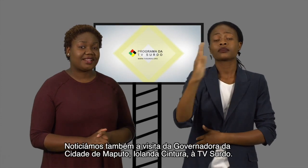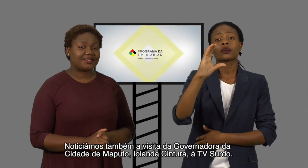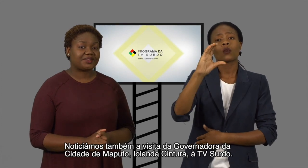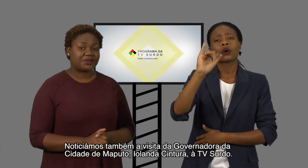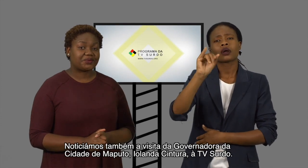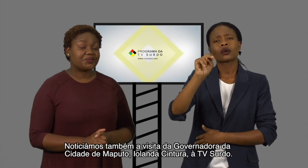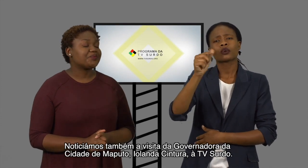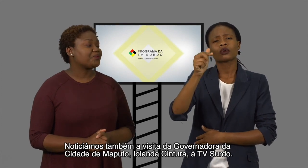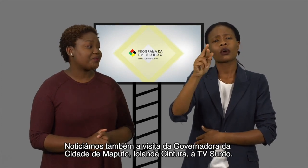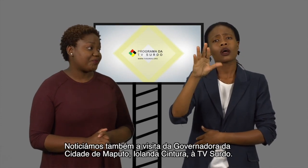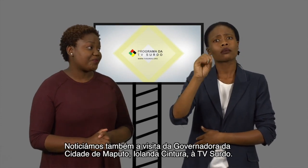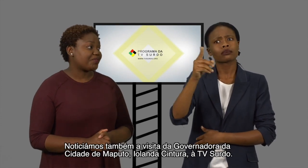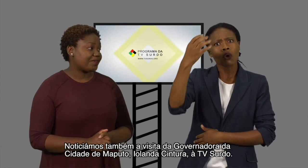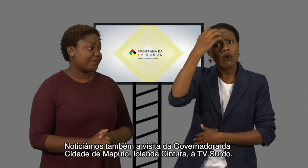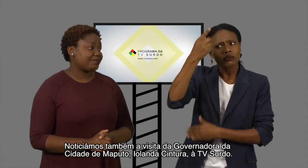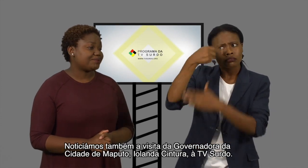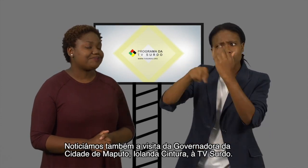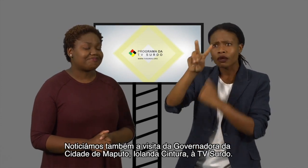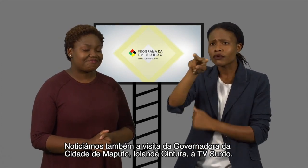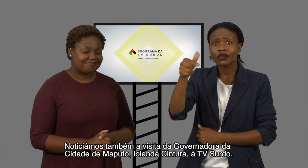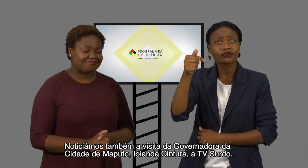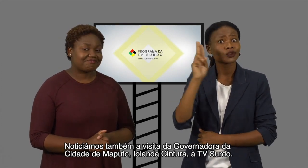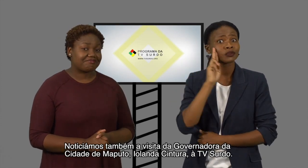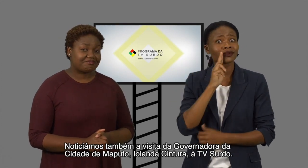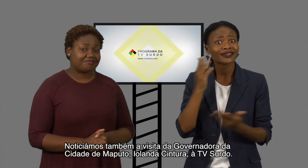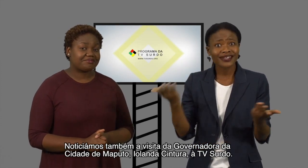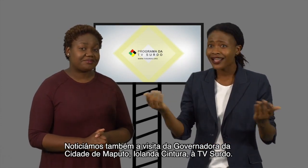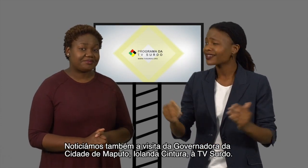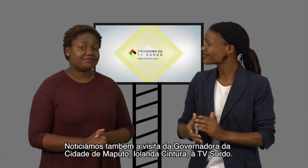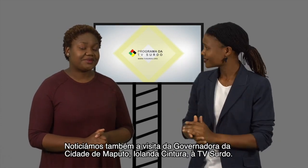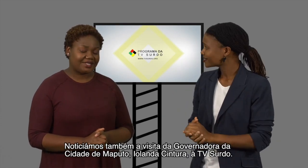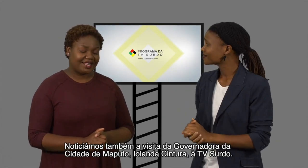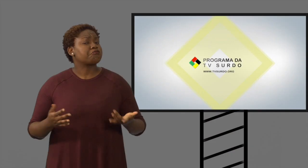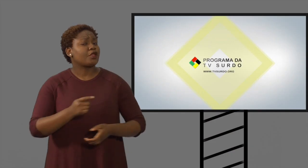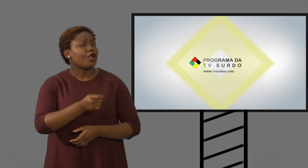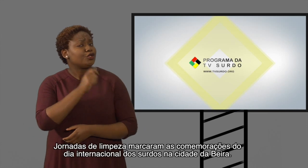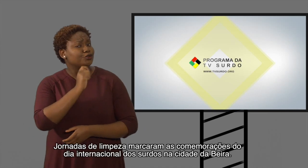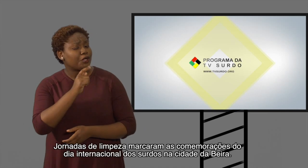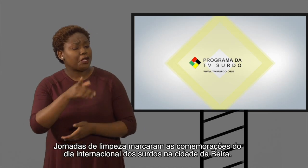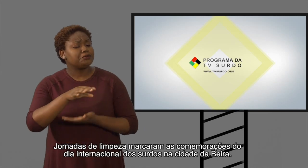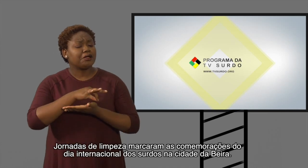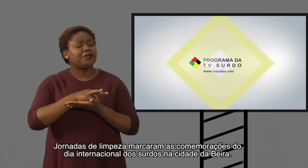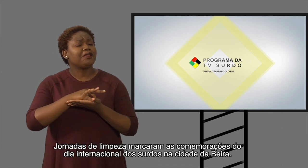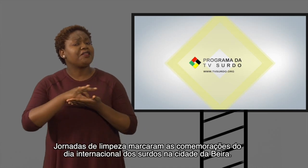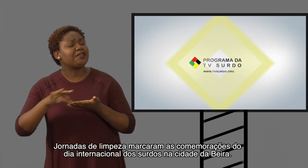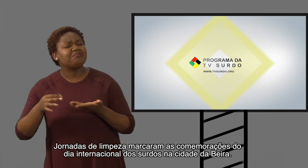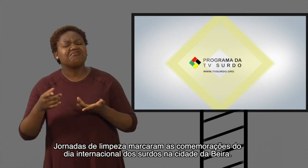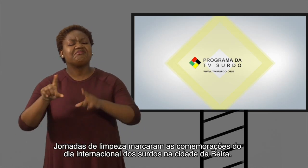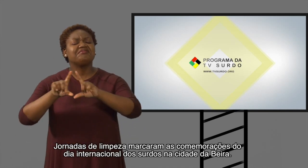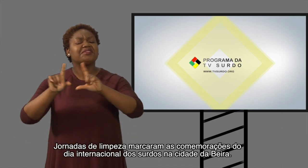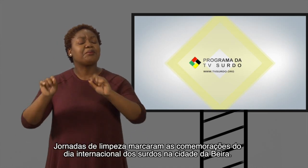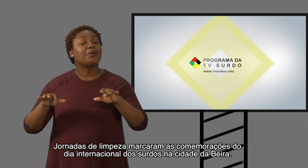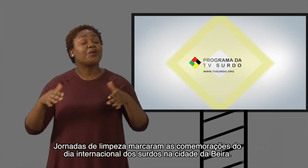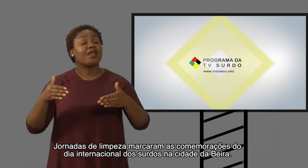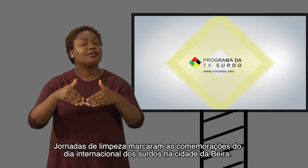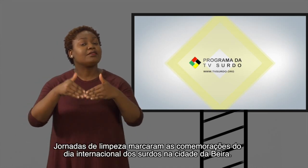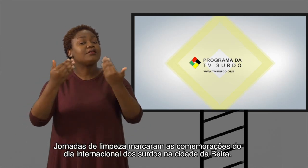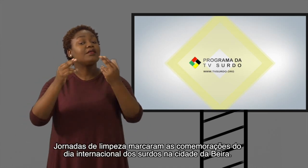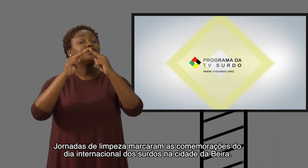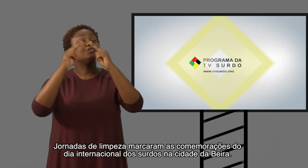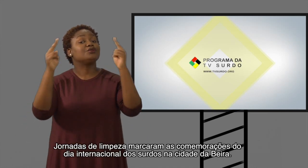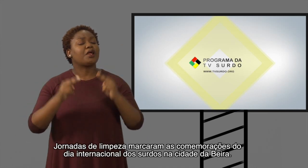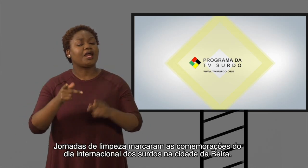também a visita da governadora da cidade de Maputo, Yolanda Cintura, à TV surdo. Jornadas de limpeza